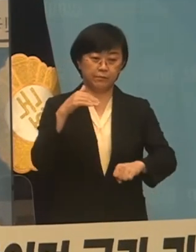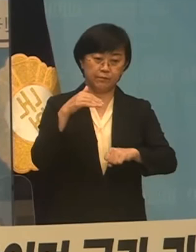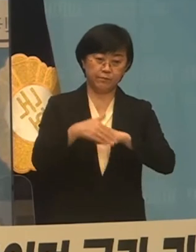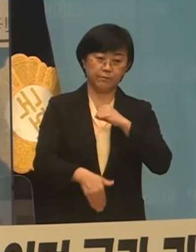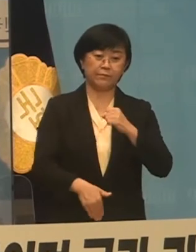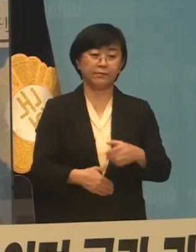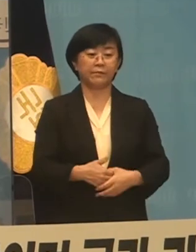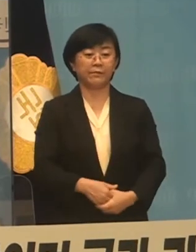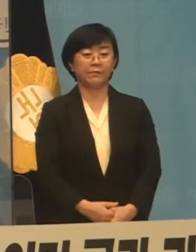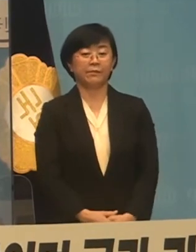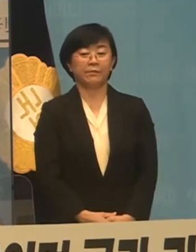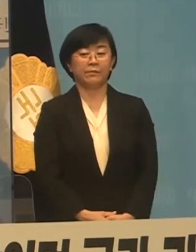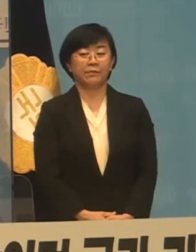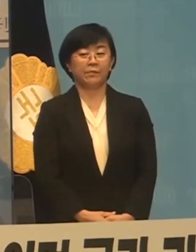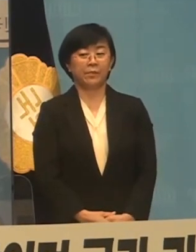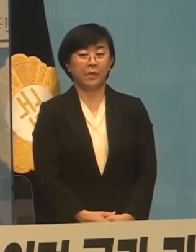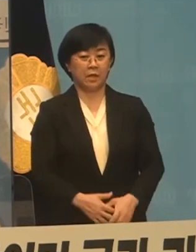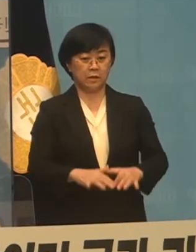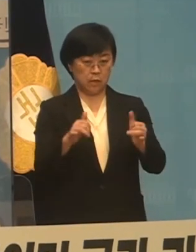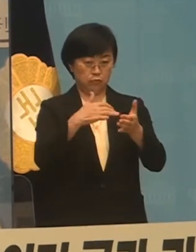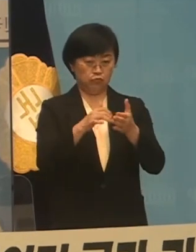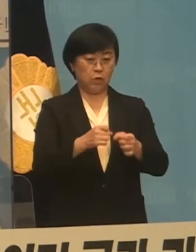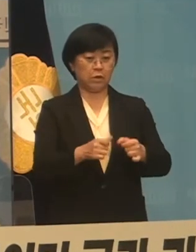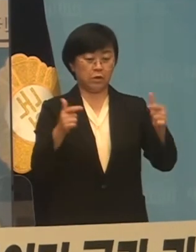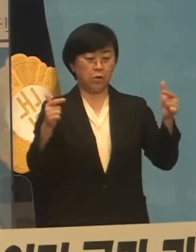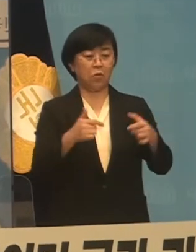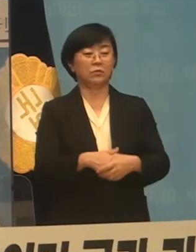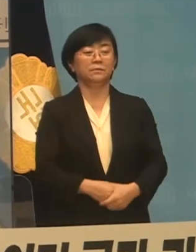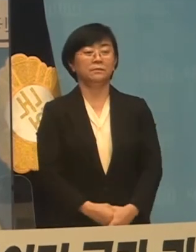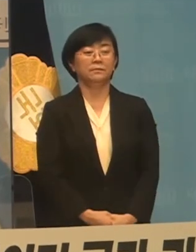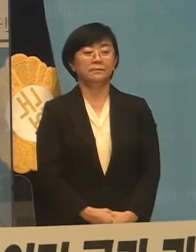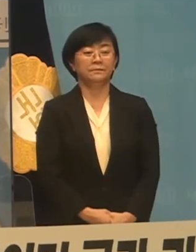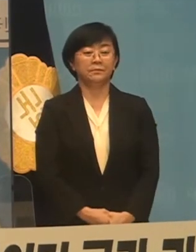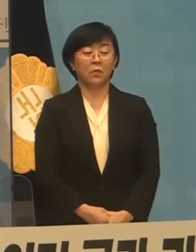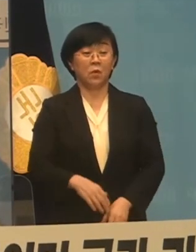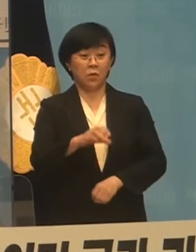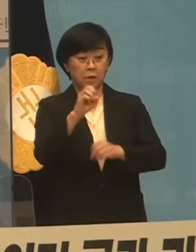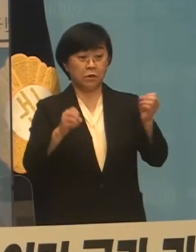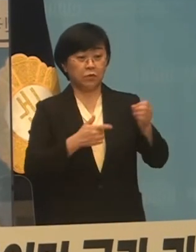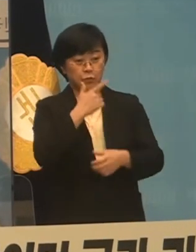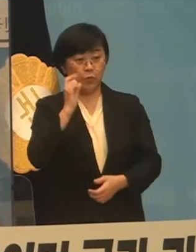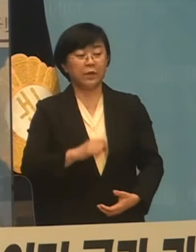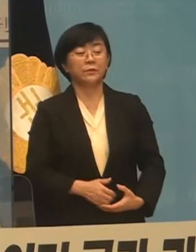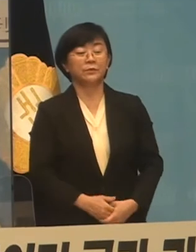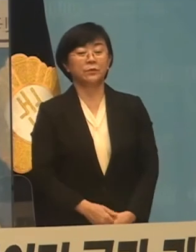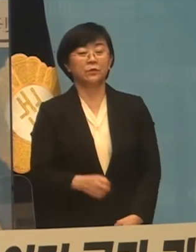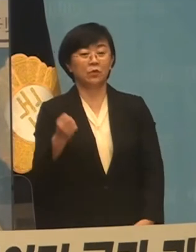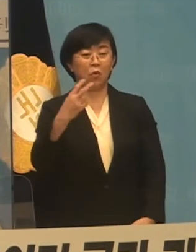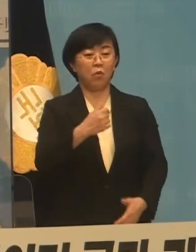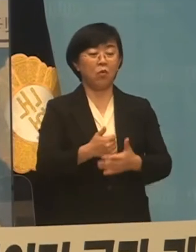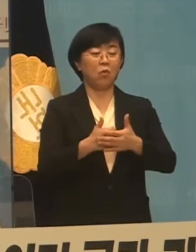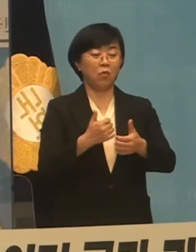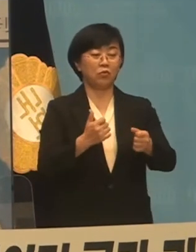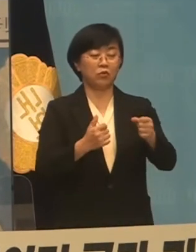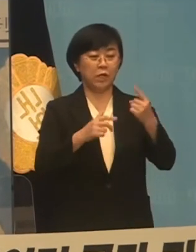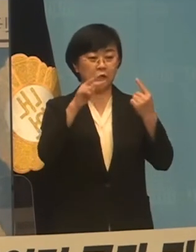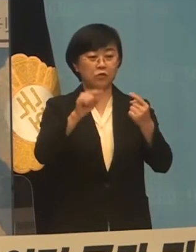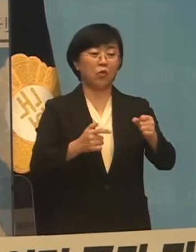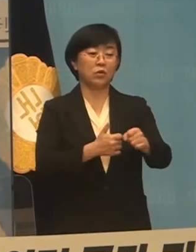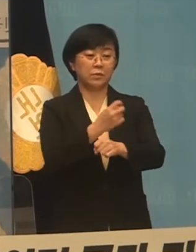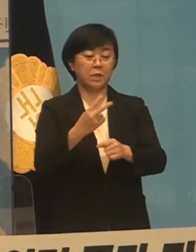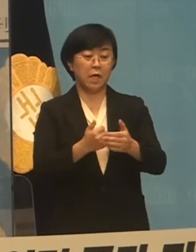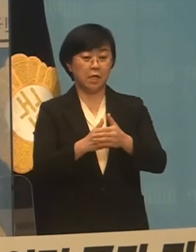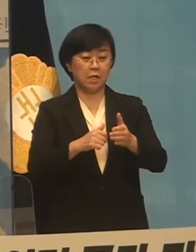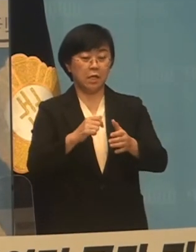식으로 인력을 충당을 하고 오히려 그것도 모자라서 주 52시간 근로기준법을 위반을